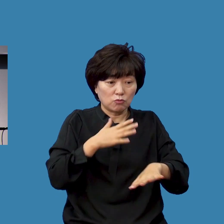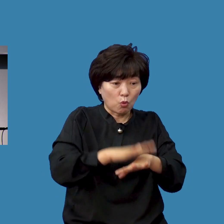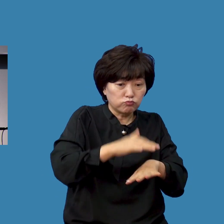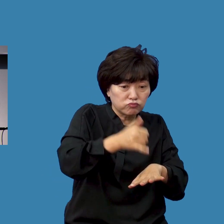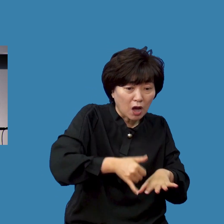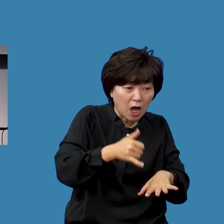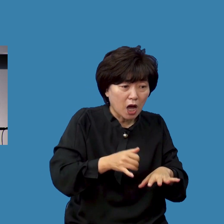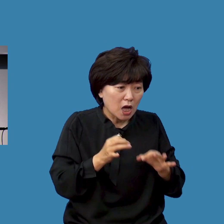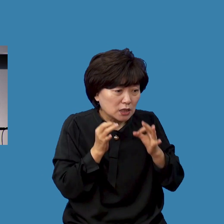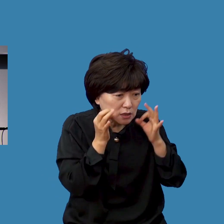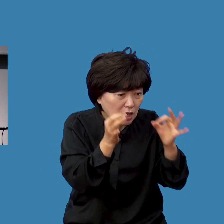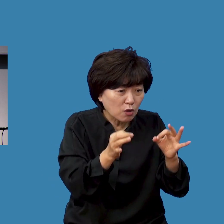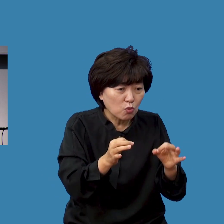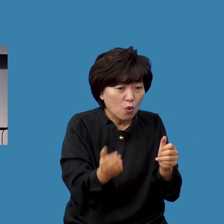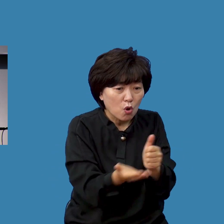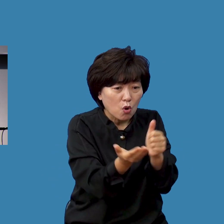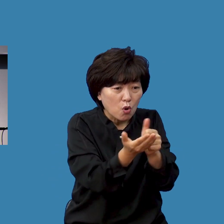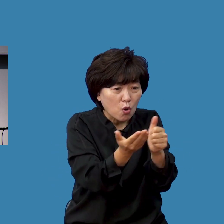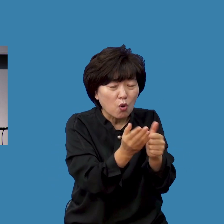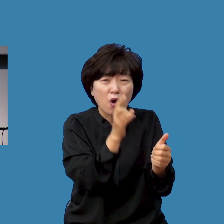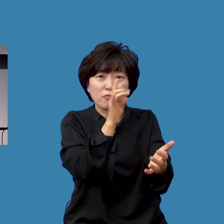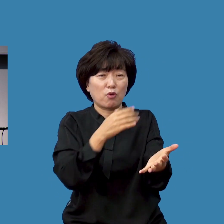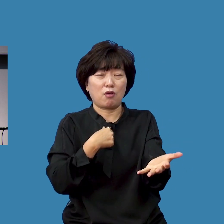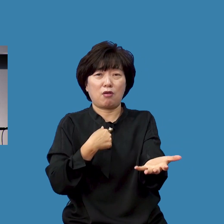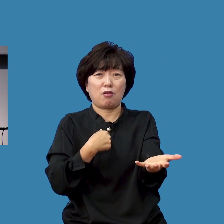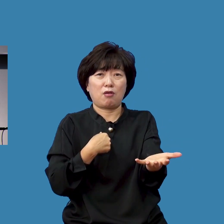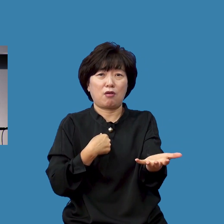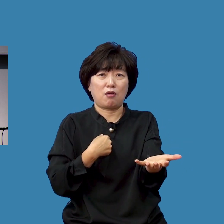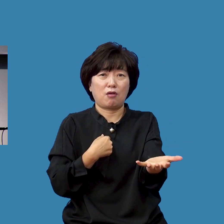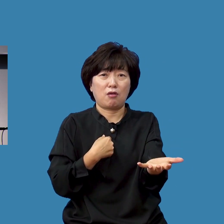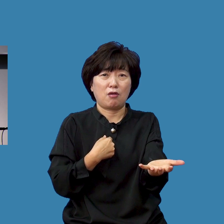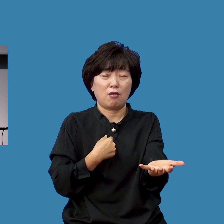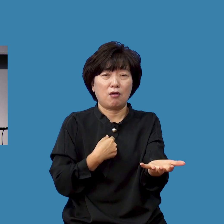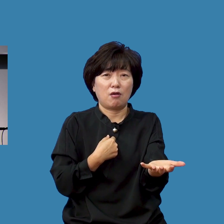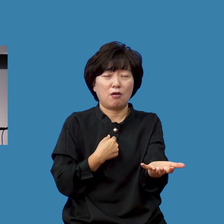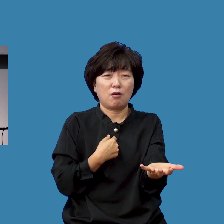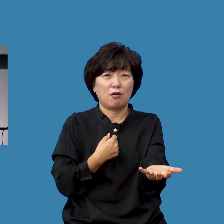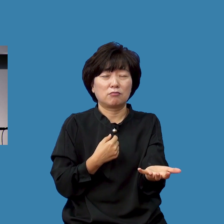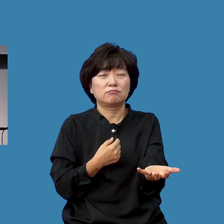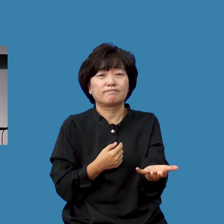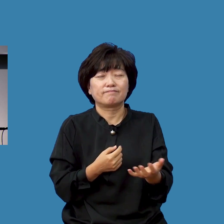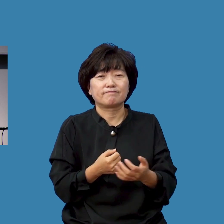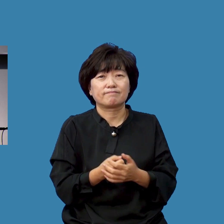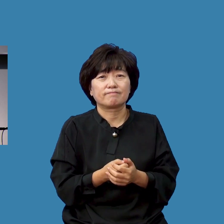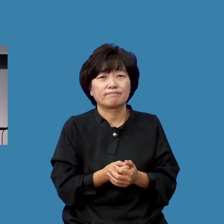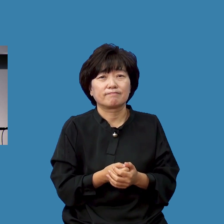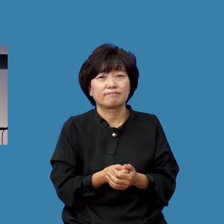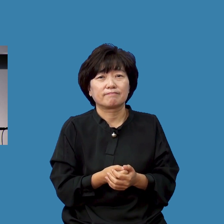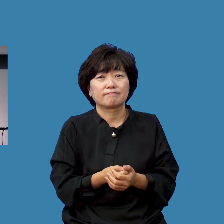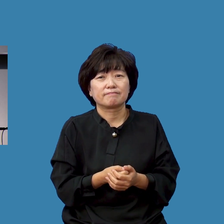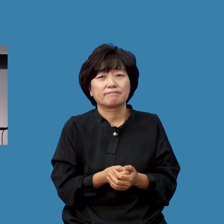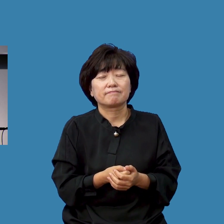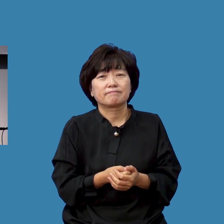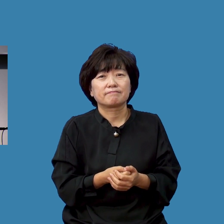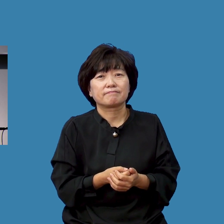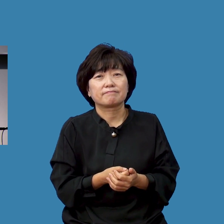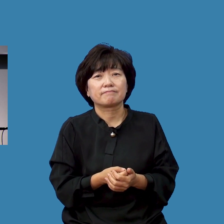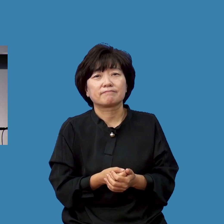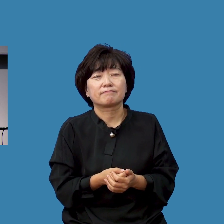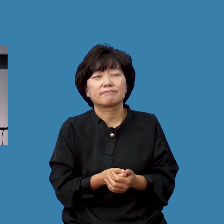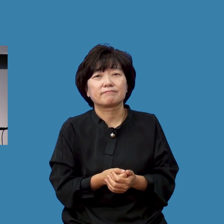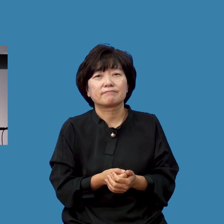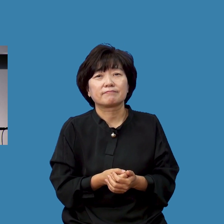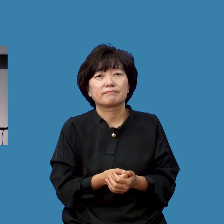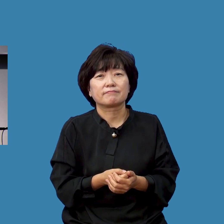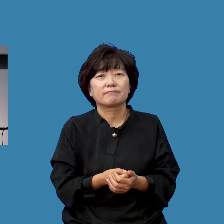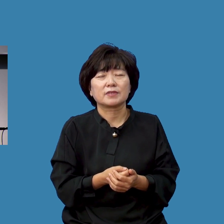땅이. 농부가 뭐 그냥 애를 막 쓴다고 자랄 수 없는 씨앗이 자라게 되는 것도 아니고,